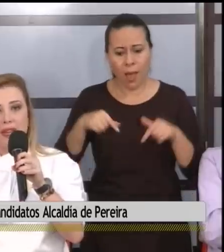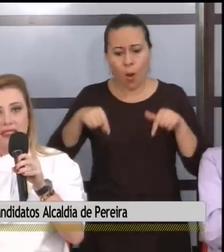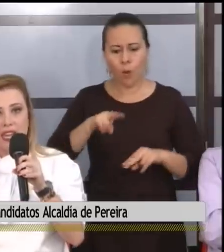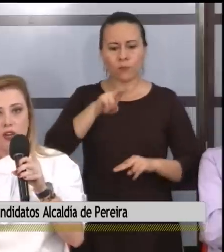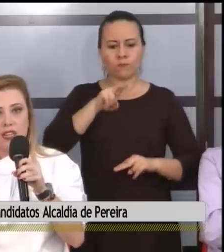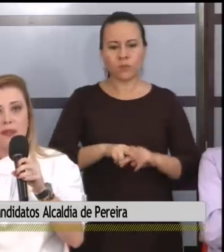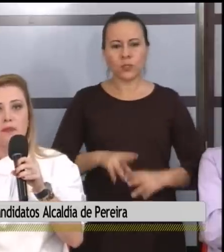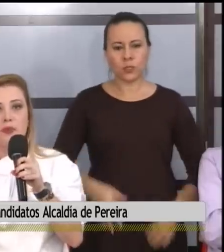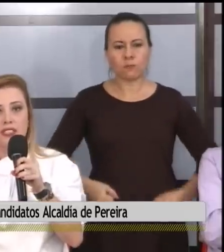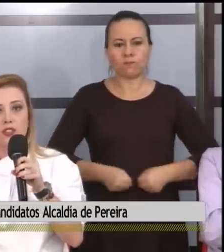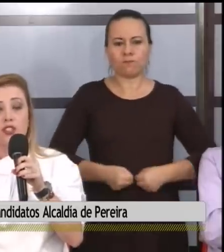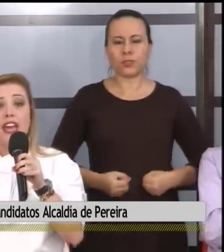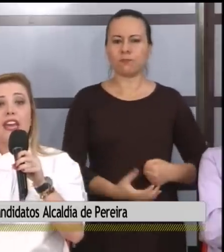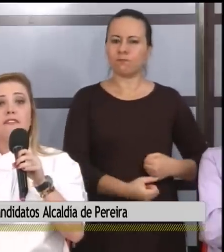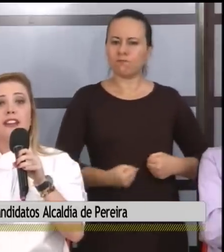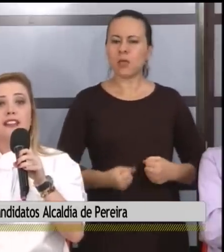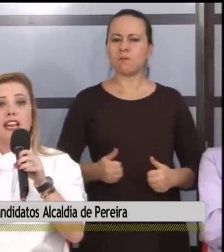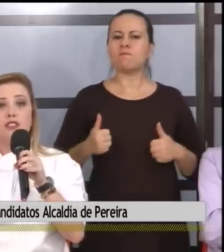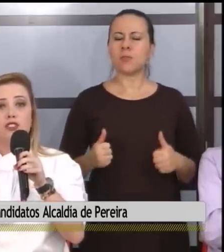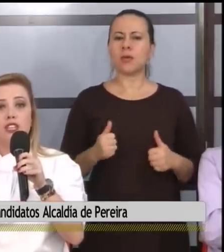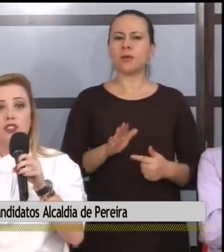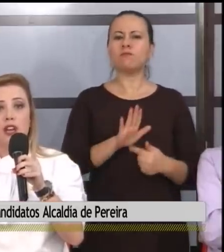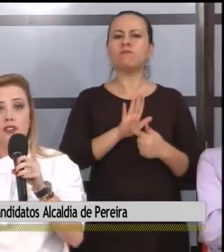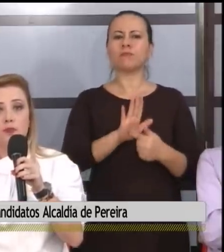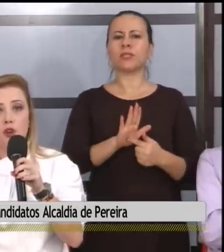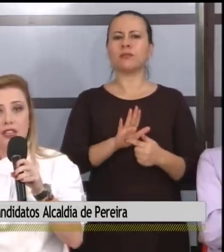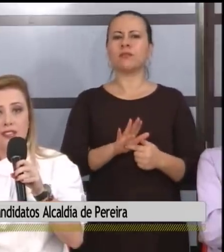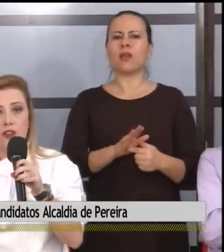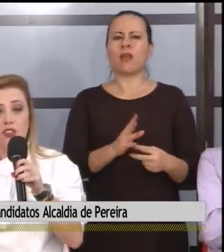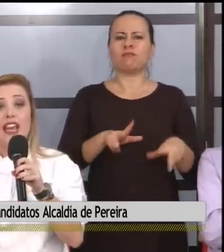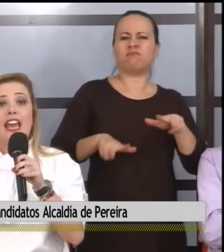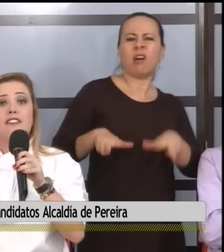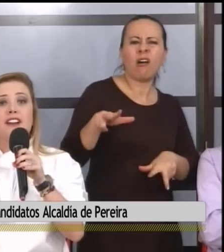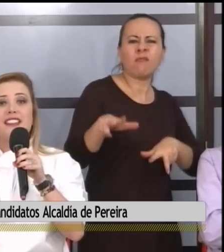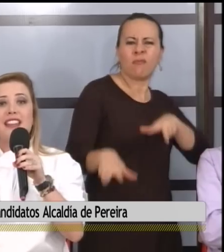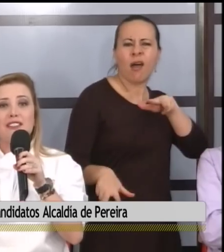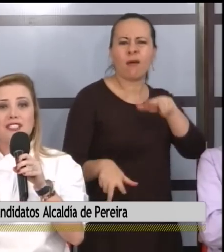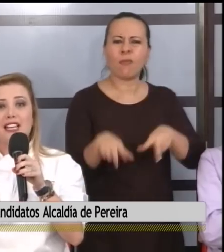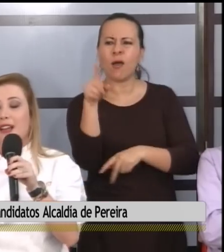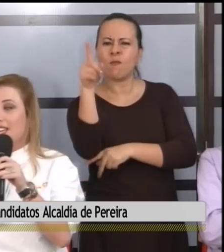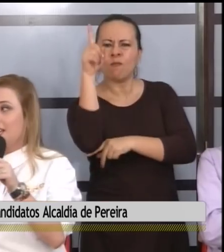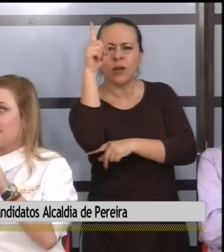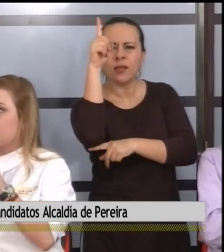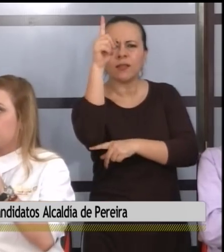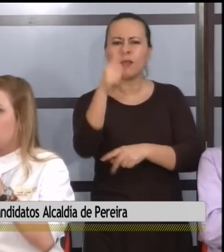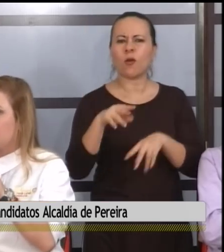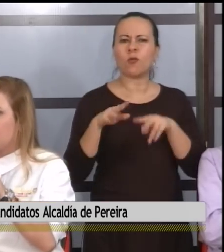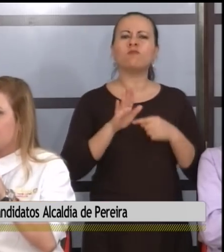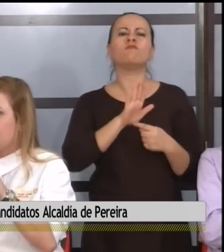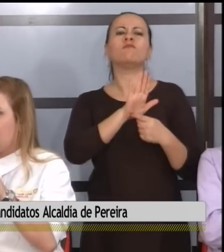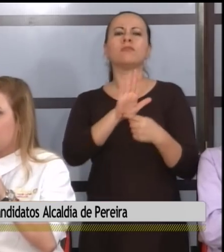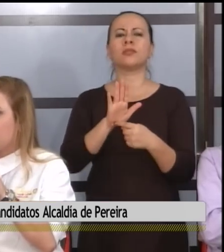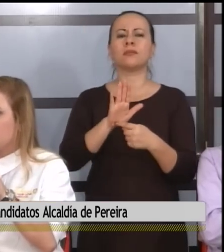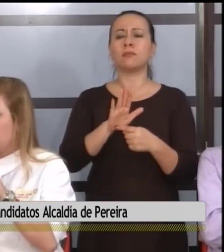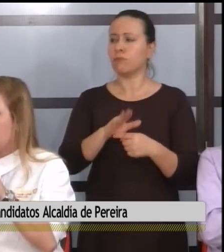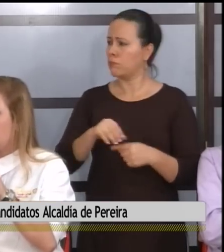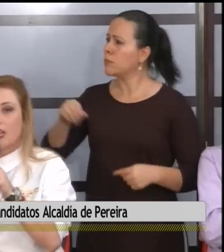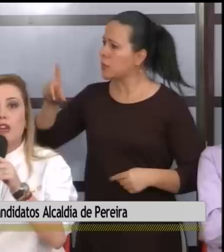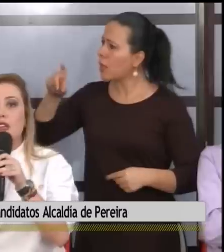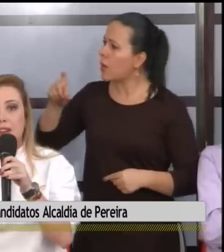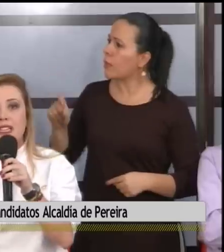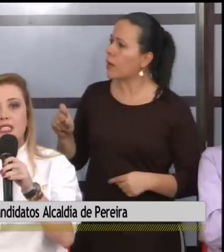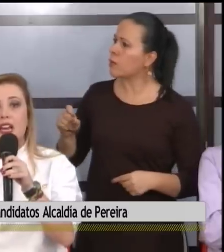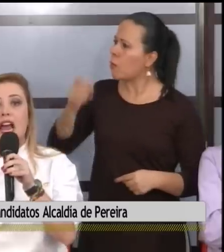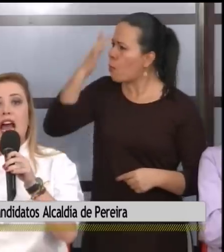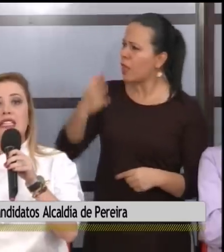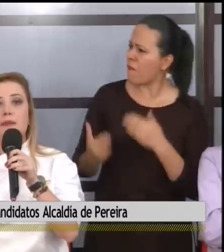con pantalones bien puestos, enfrentando esos dinosaurios políticos, enfrentando esas maquinarias políticas. Sí, Álvaro, Jimmy, porque